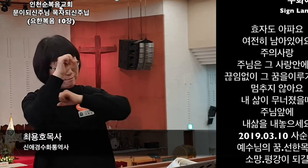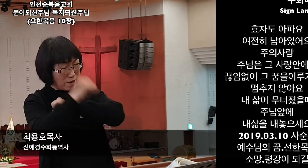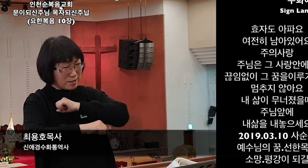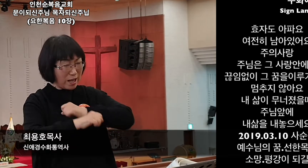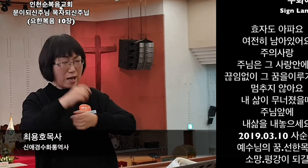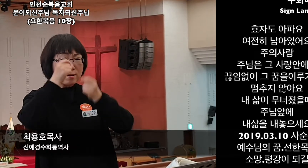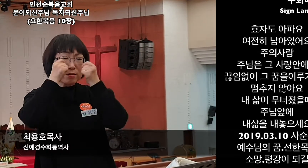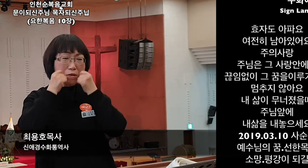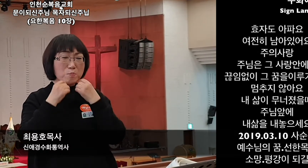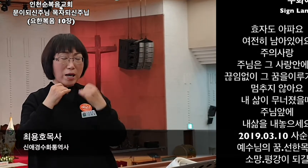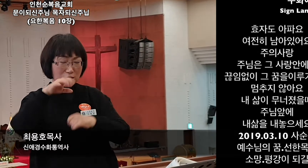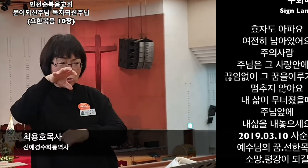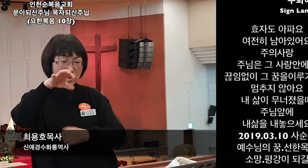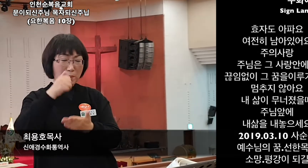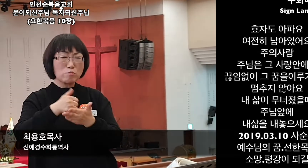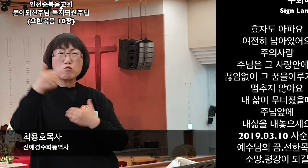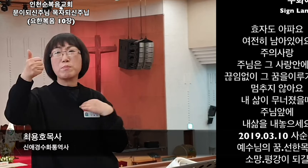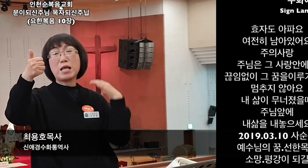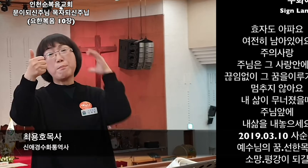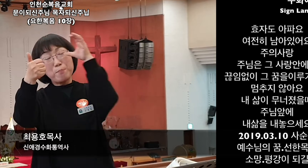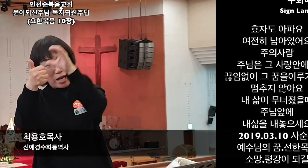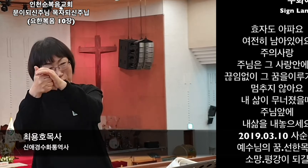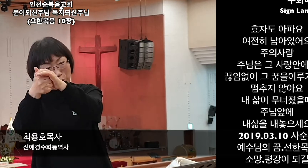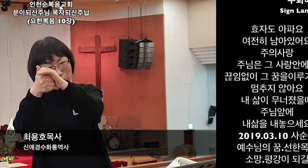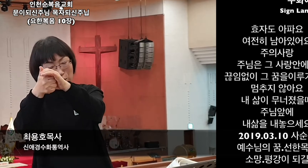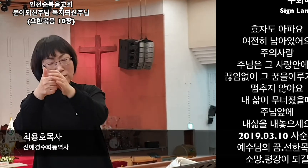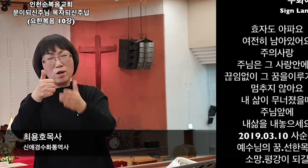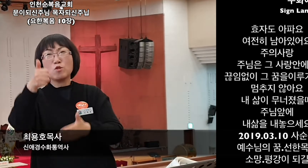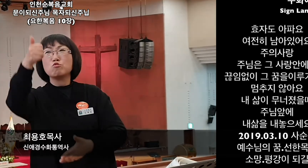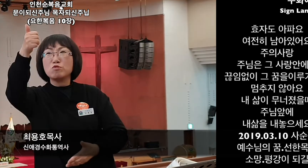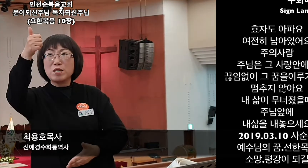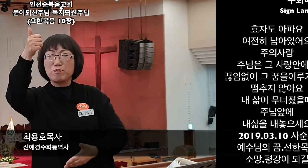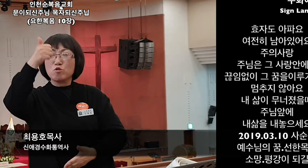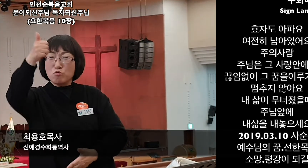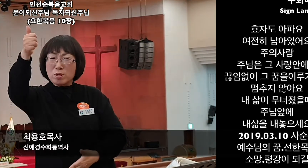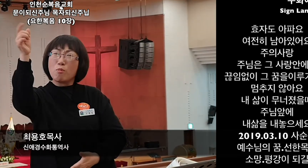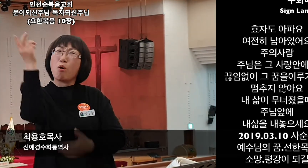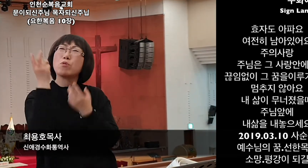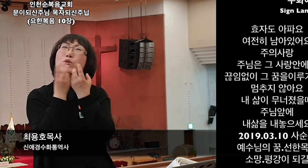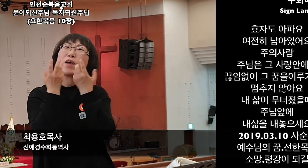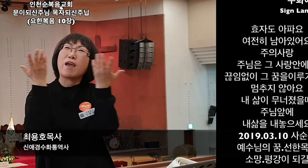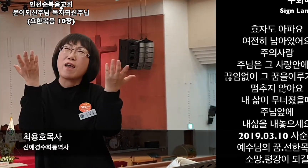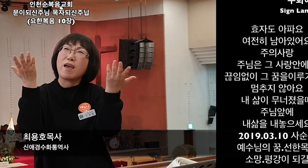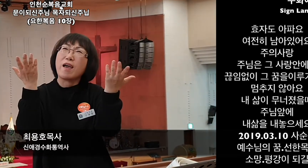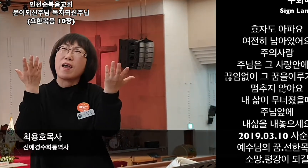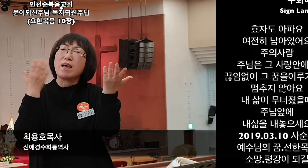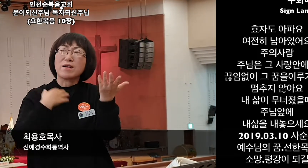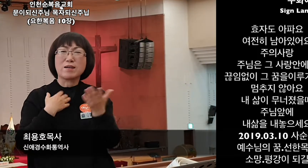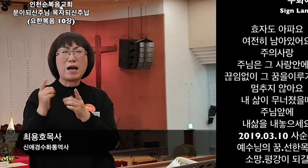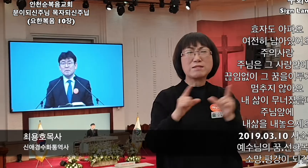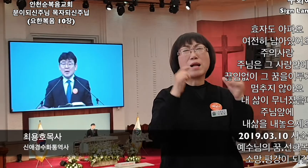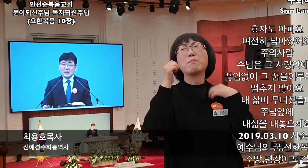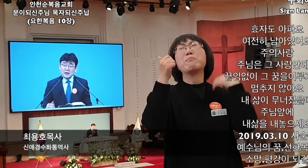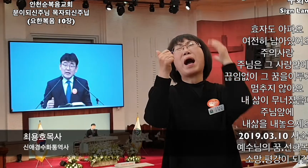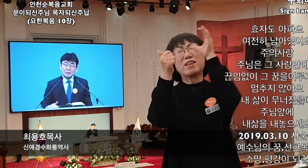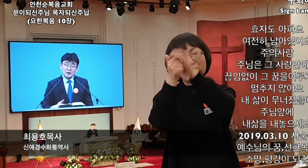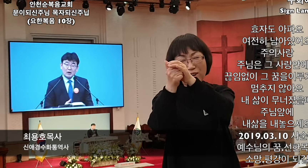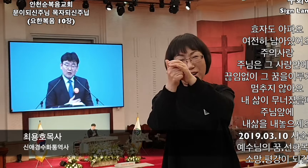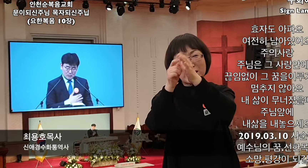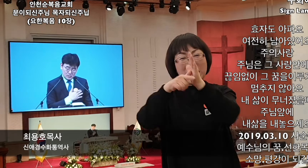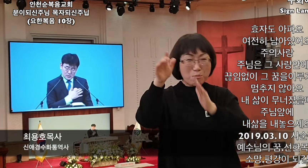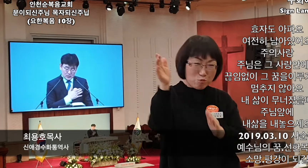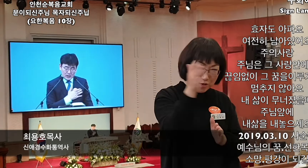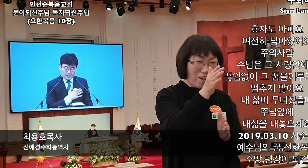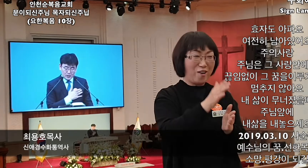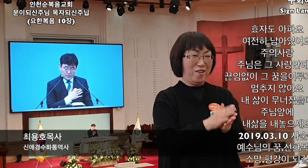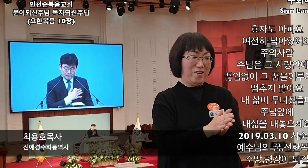주님 앞에 내 삶을 내어놓으셔. 그리고서는 주님 어떡합니까? 라고 삶을 내놓으셔.